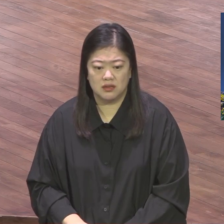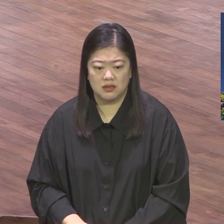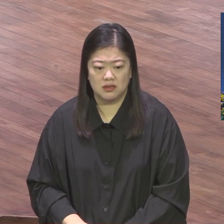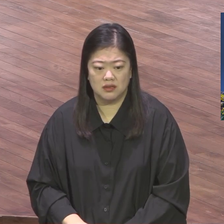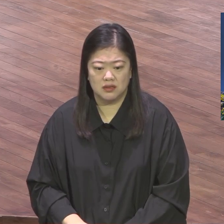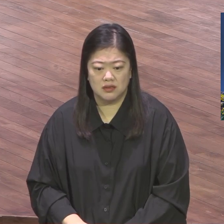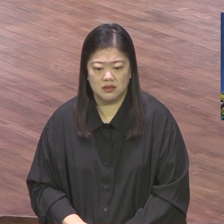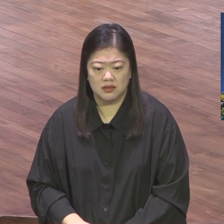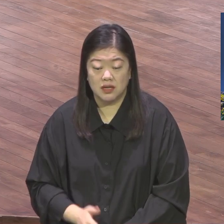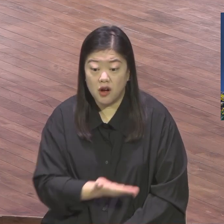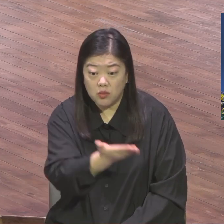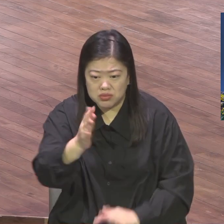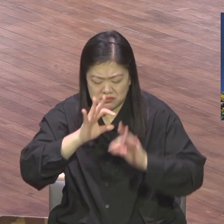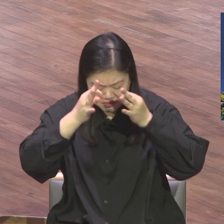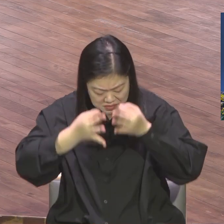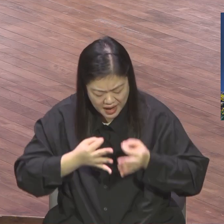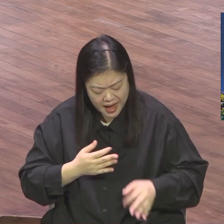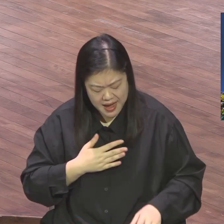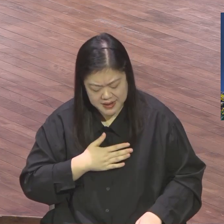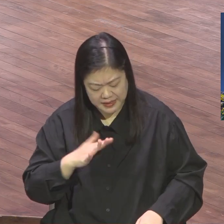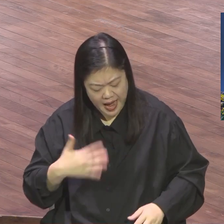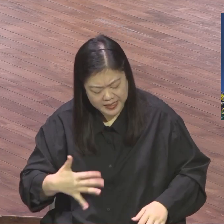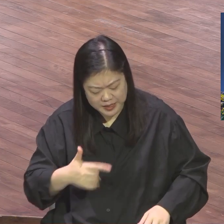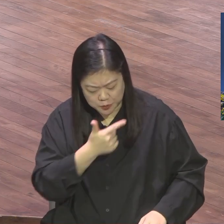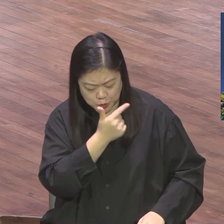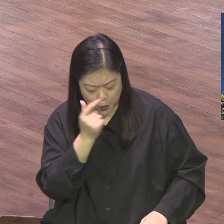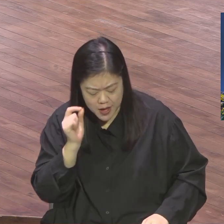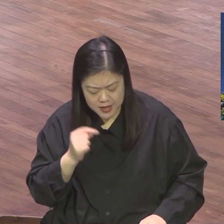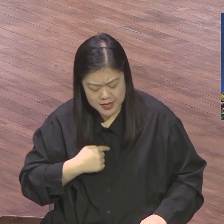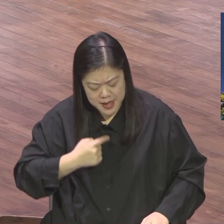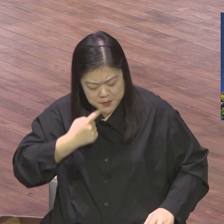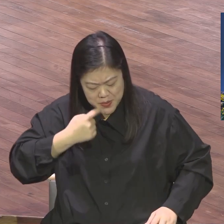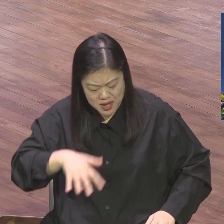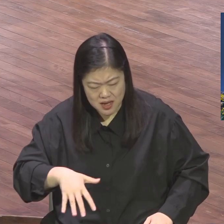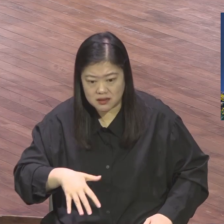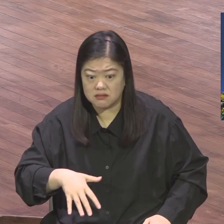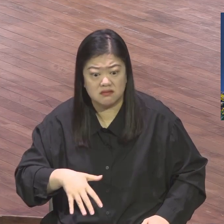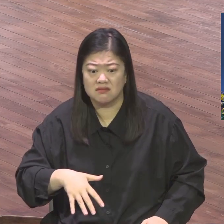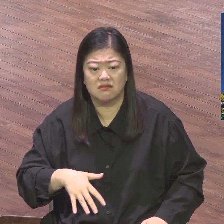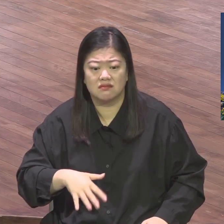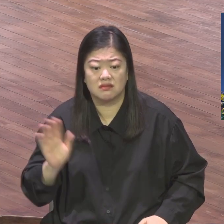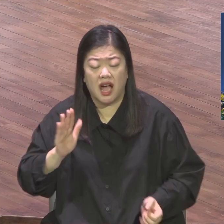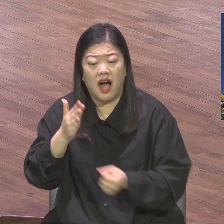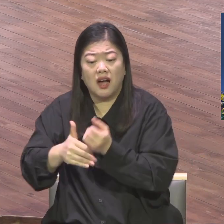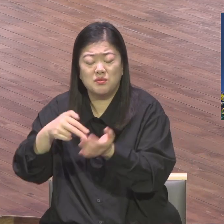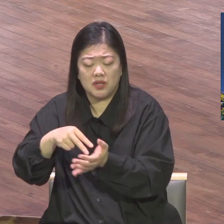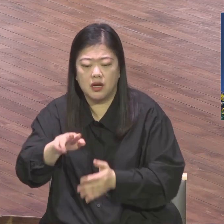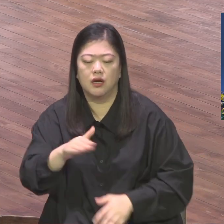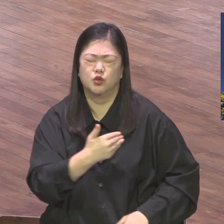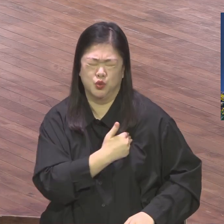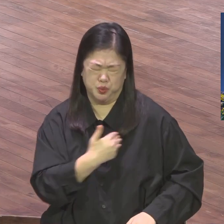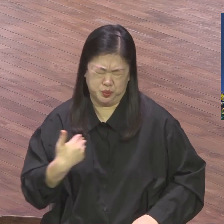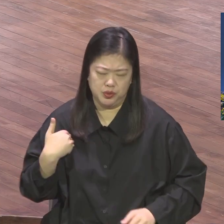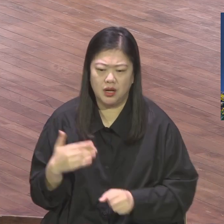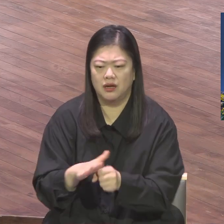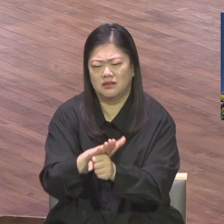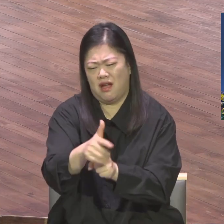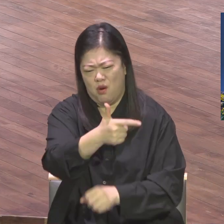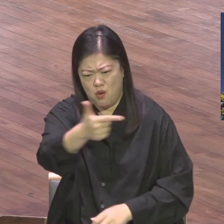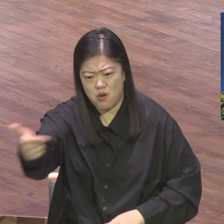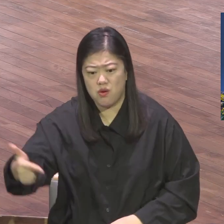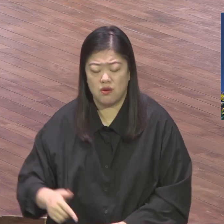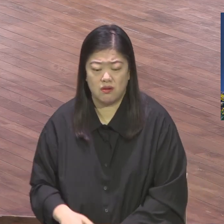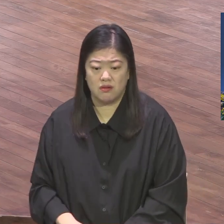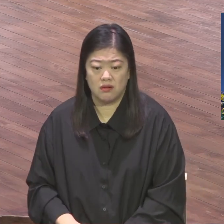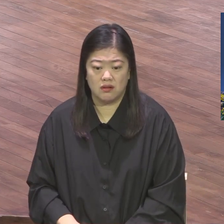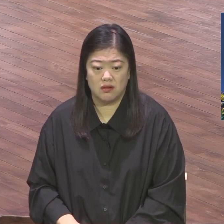이걸 해보가세요. 하나님 그러면 하나님 기가 막히게 그냥 일방적으로 그래요.